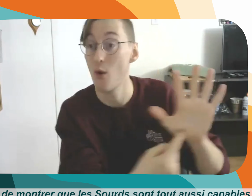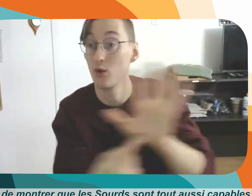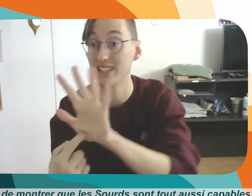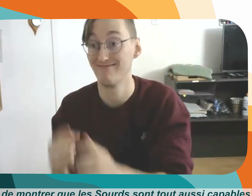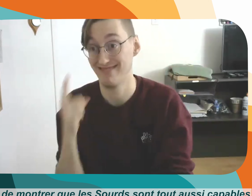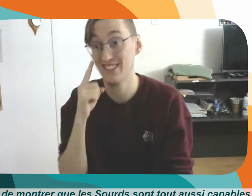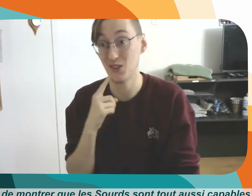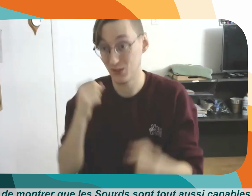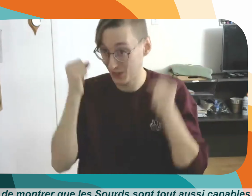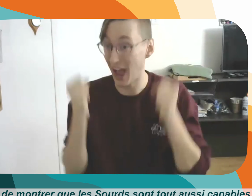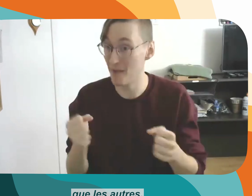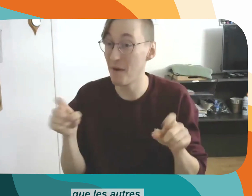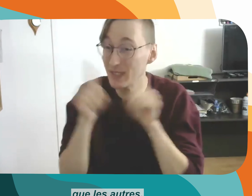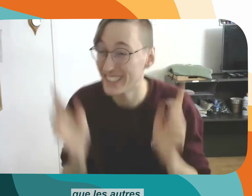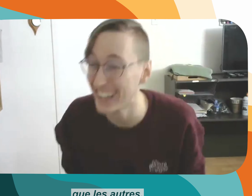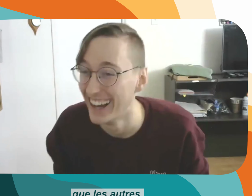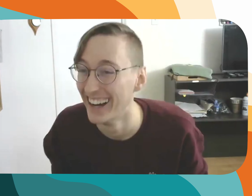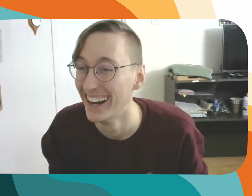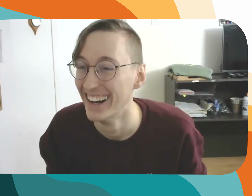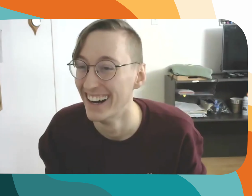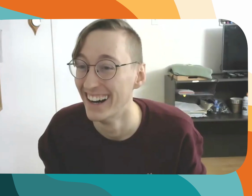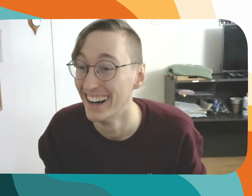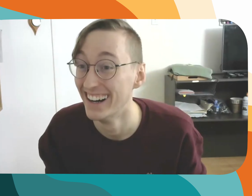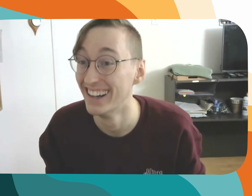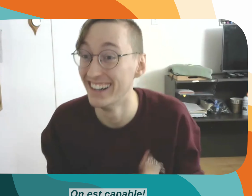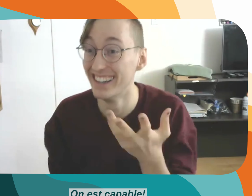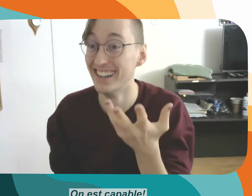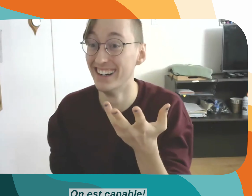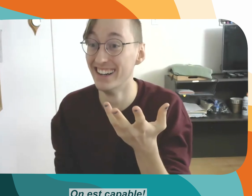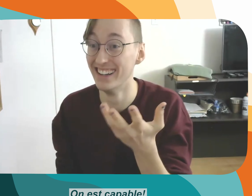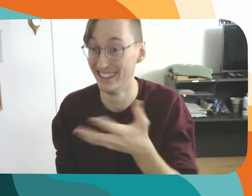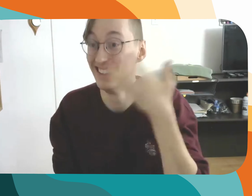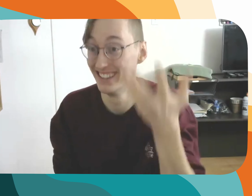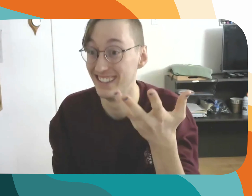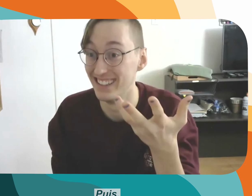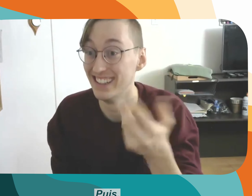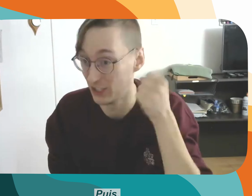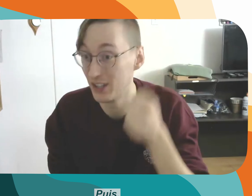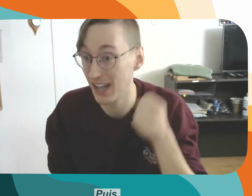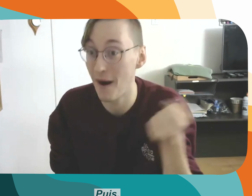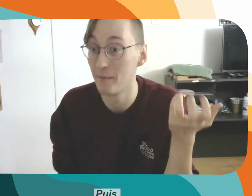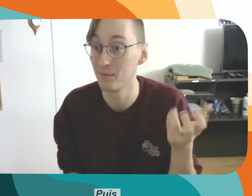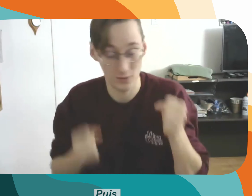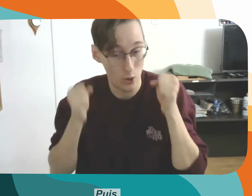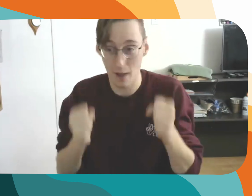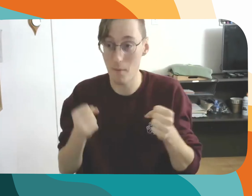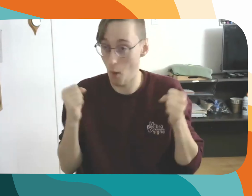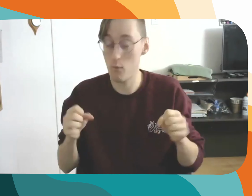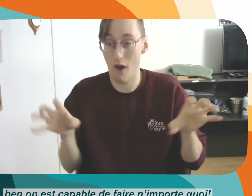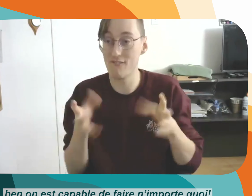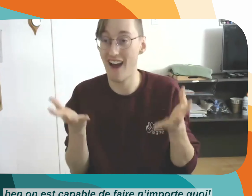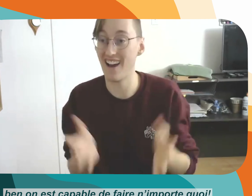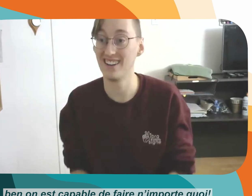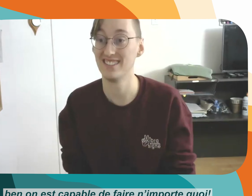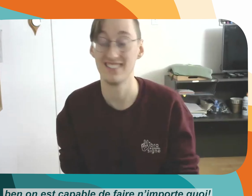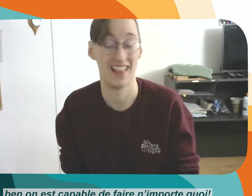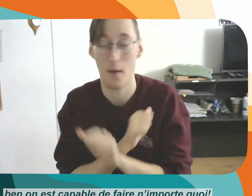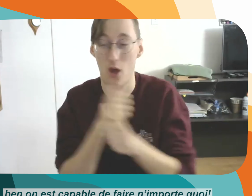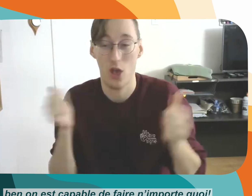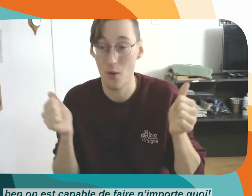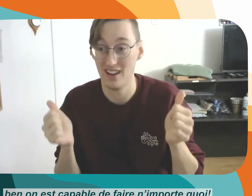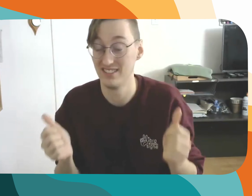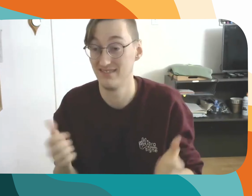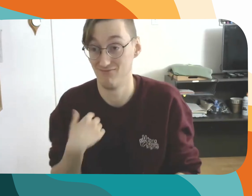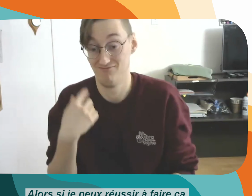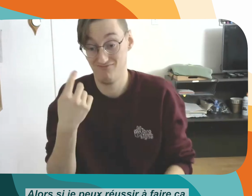montrer que les autres sont tout aussi capables que les autres. On est capable, puis on est capable de faire